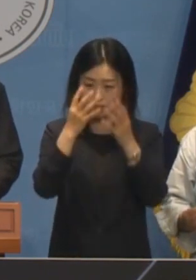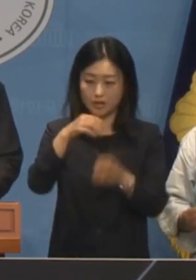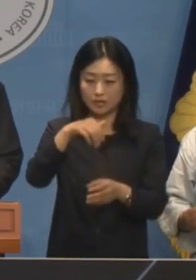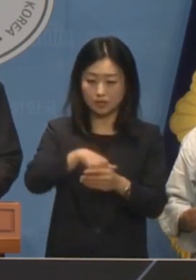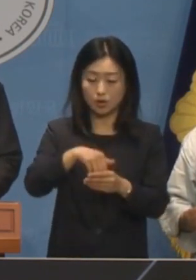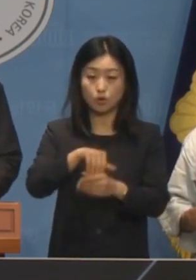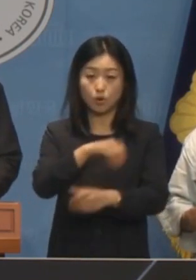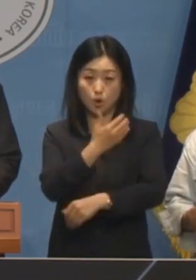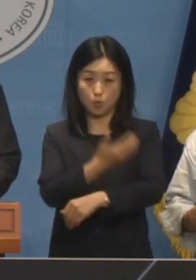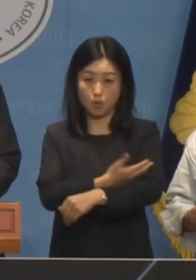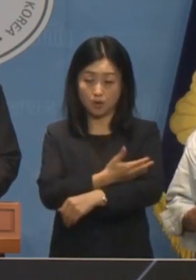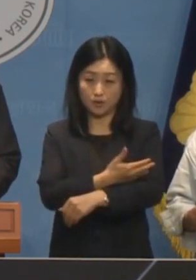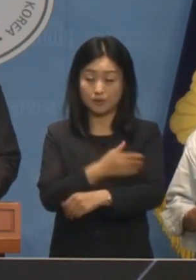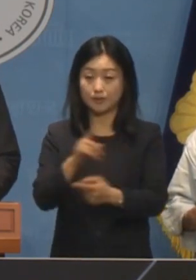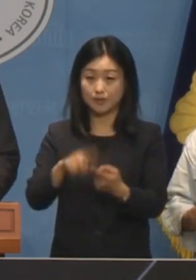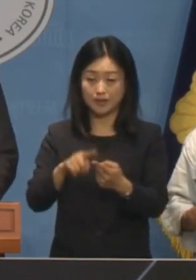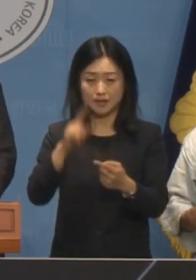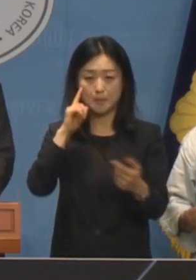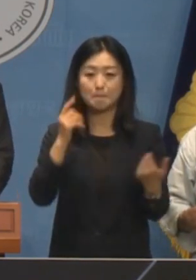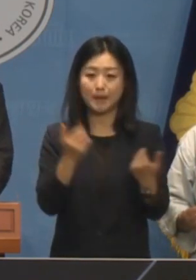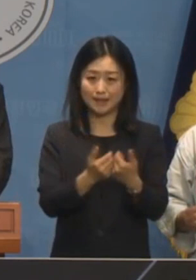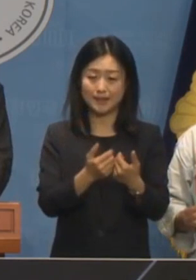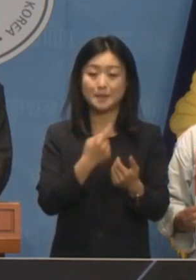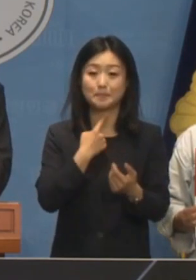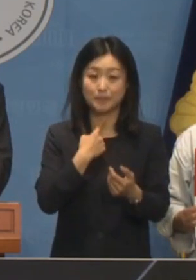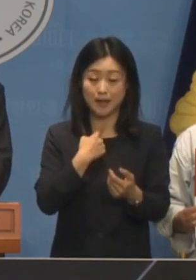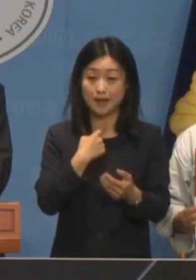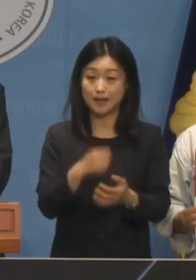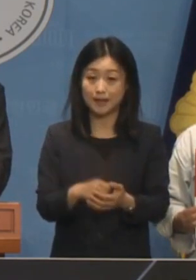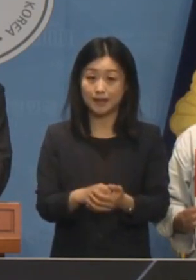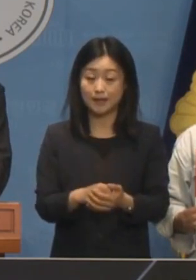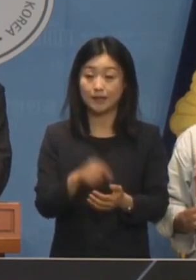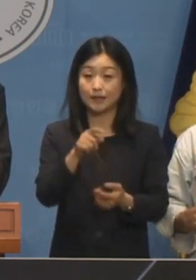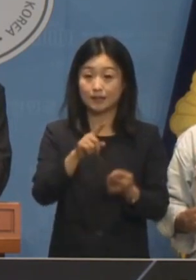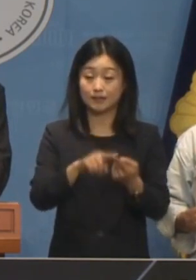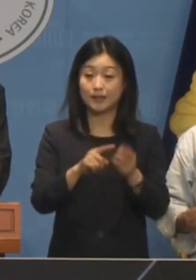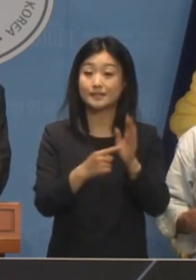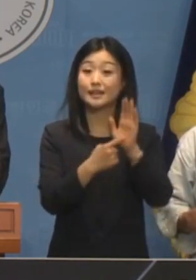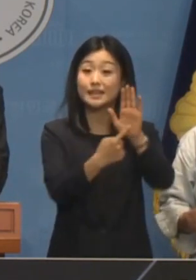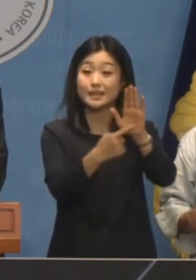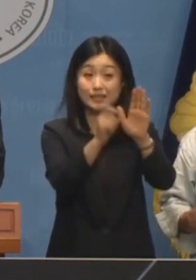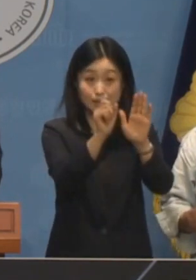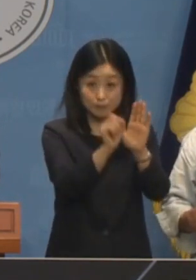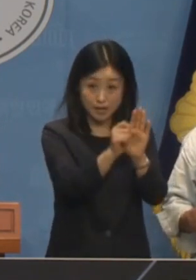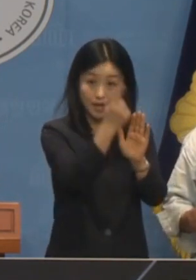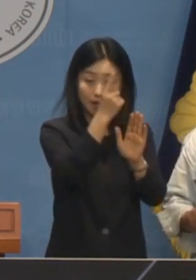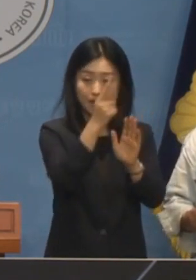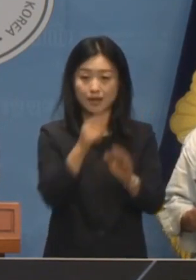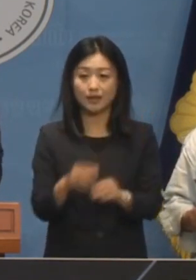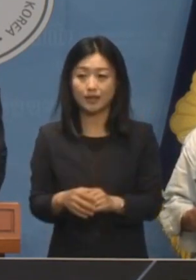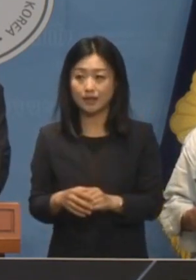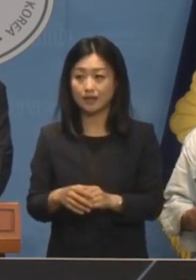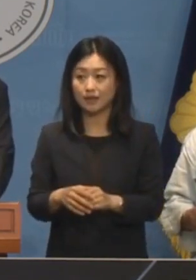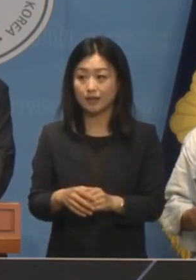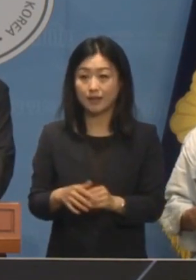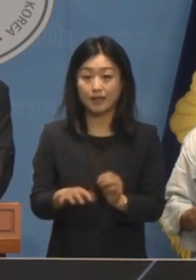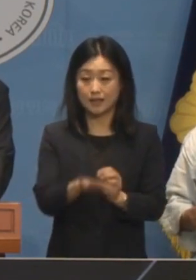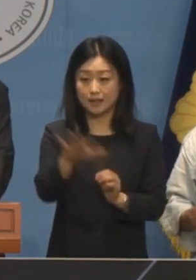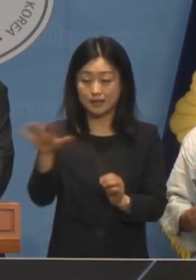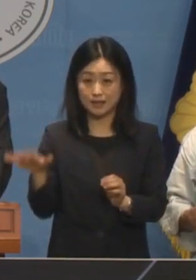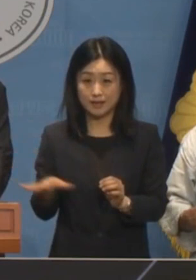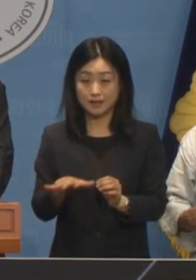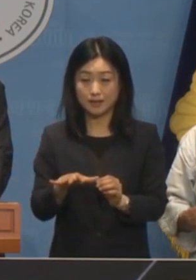등 반인권적이고 구시대적인 의견을 밝힌 인물이라고 주장하여 윤 대통령의